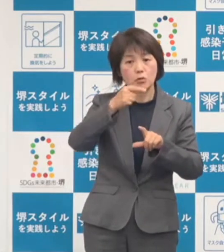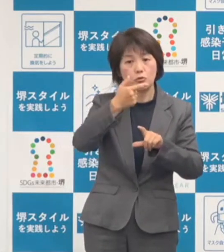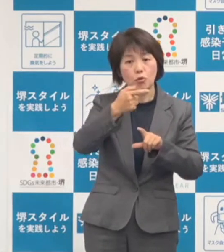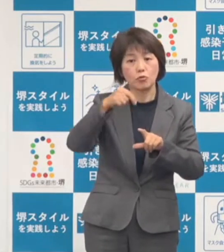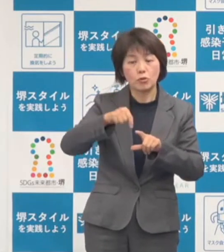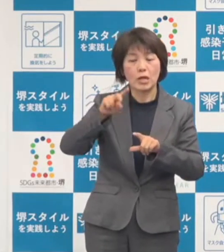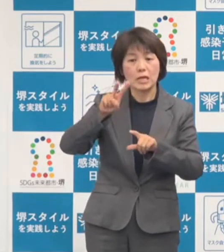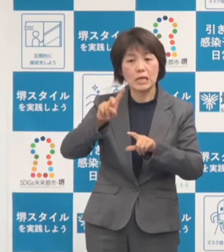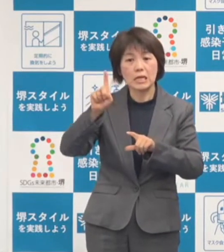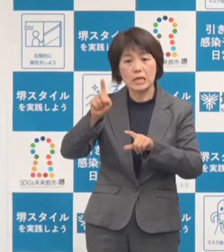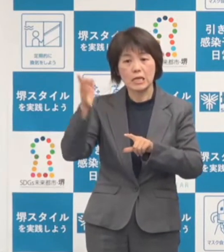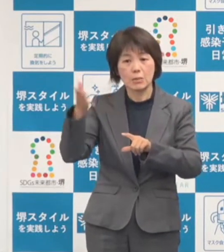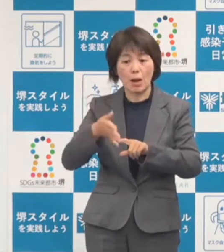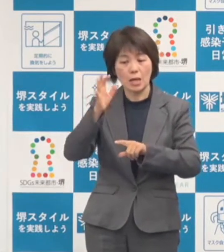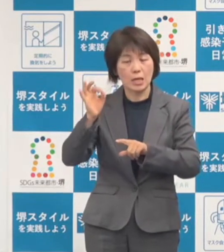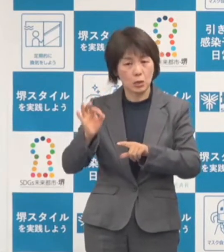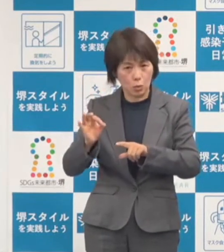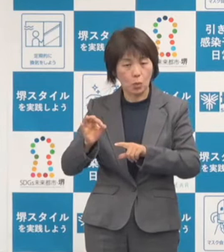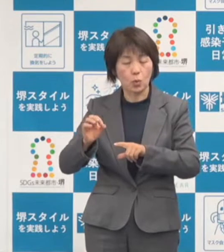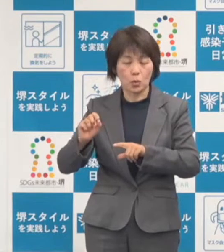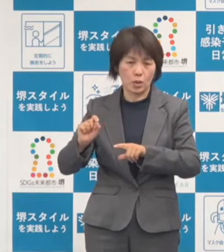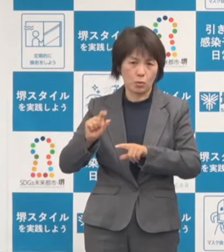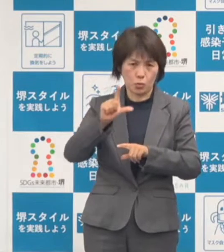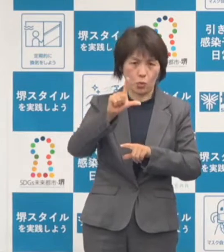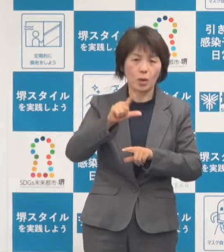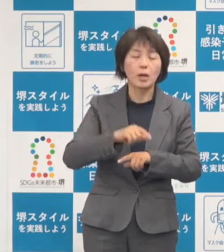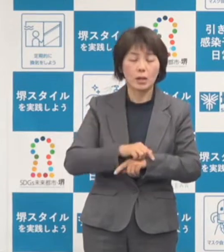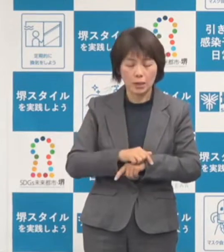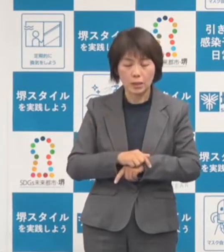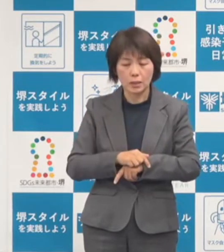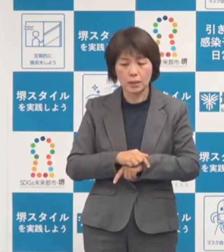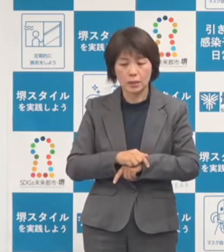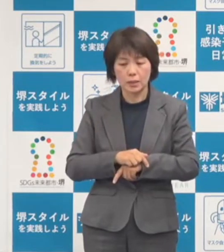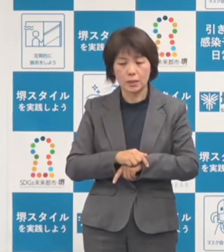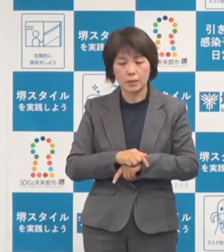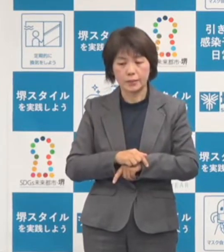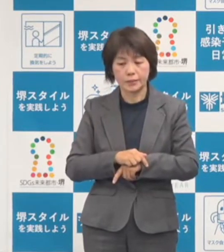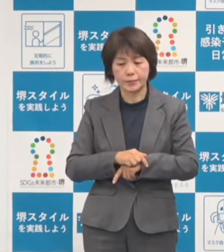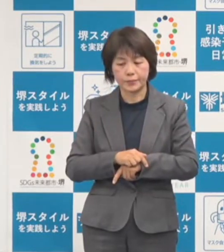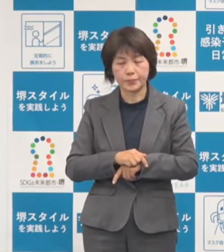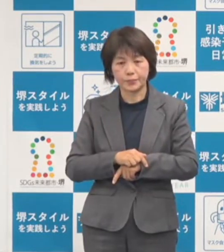36.21%となっておりまして、増加傾向にあります。